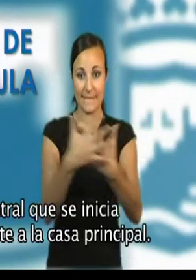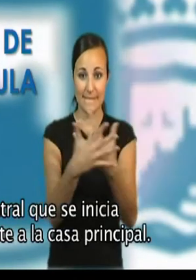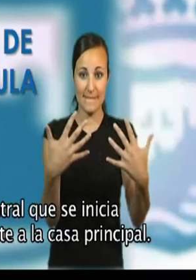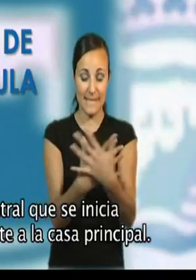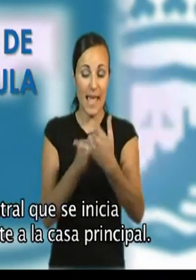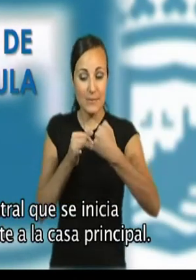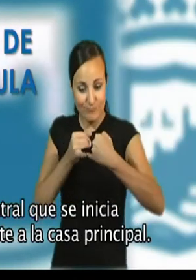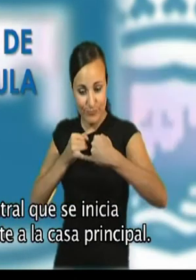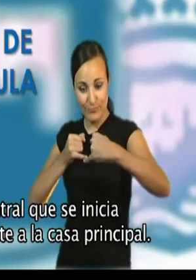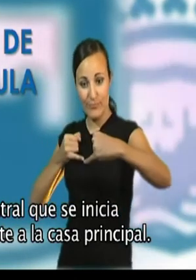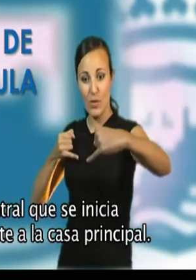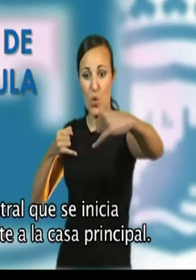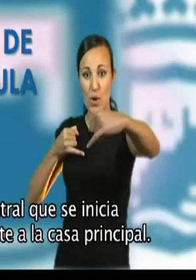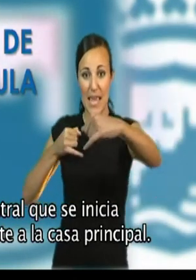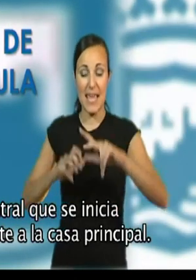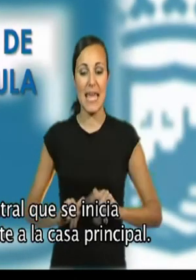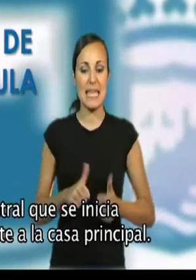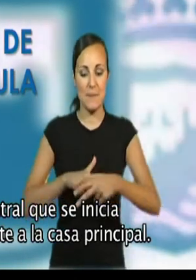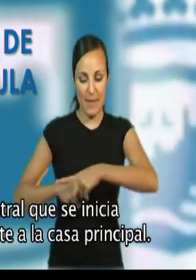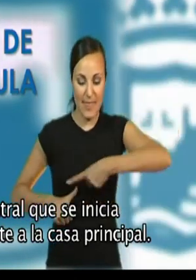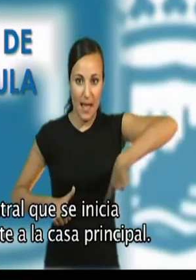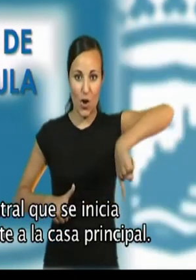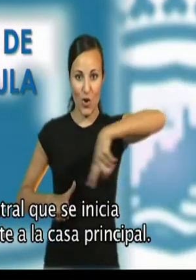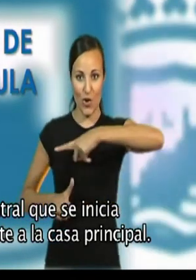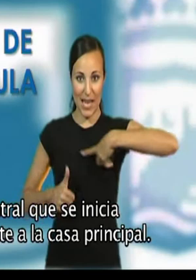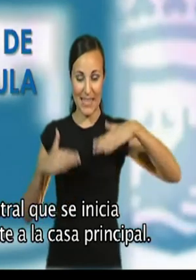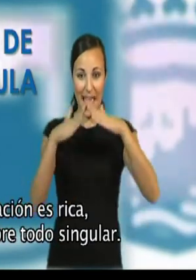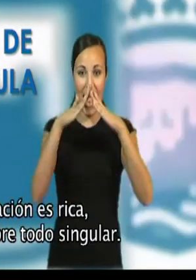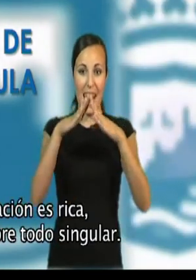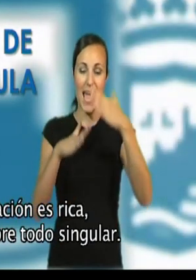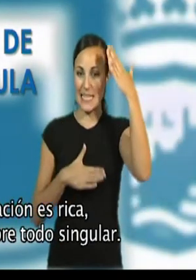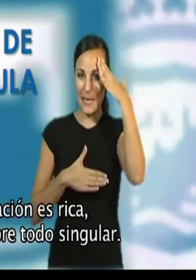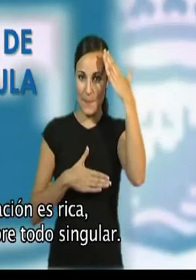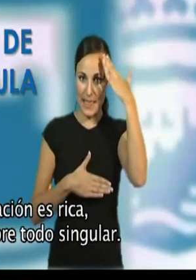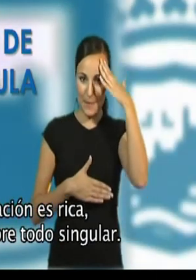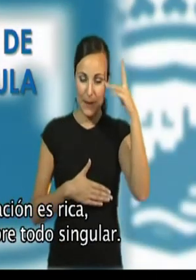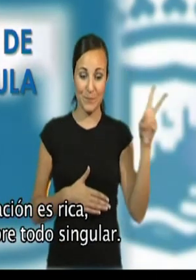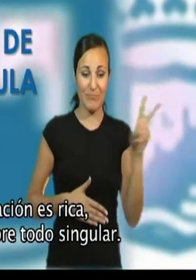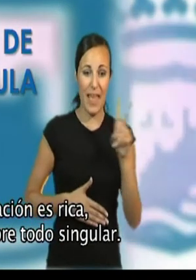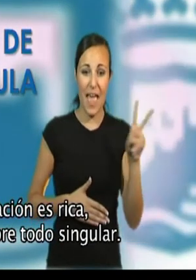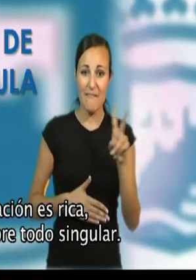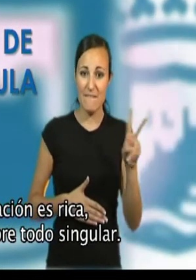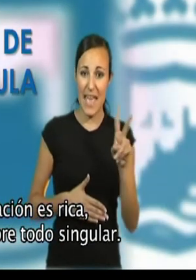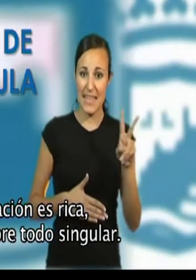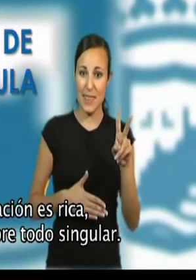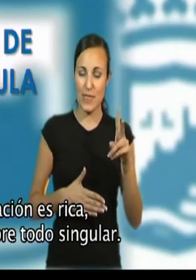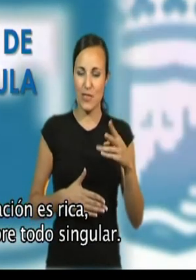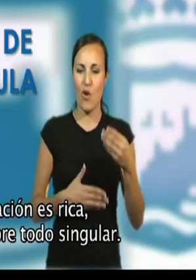eje central que se inicia en la glorieta frente a la casa principal. La vegetación es rica, variada y sobre